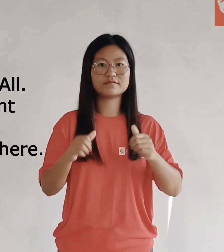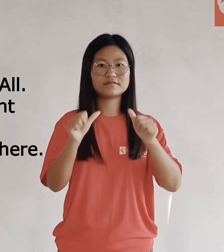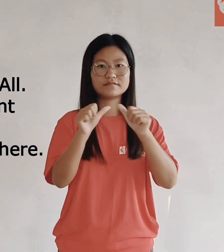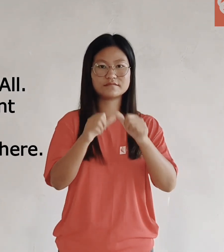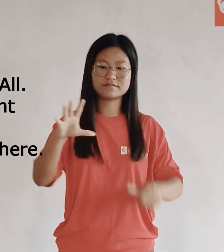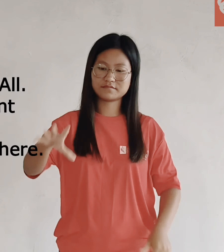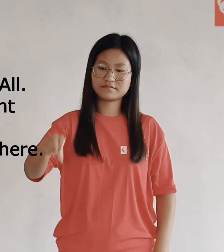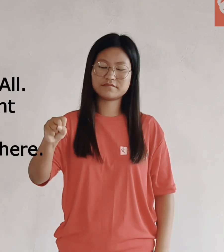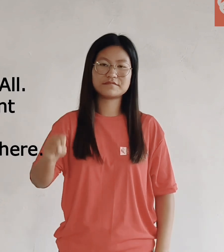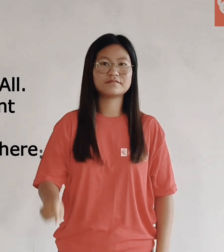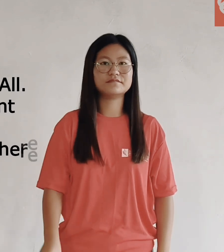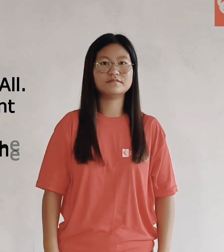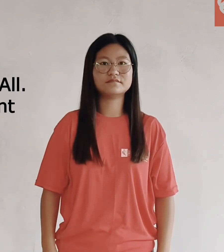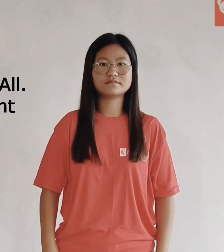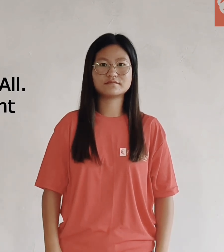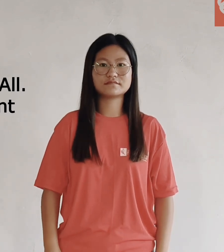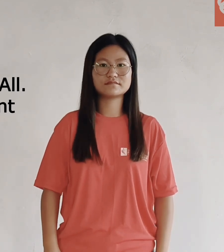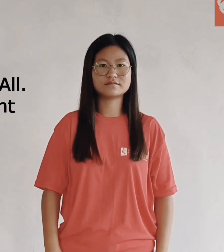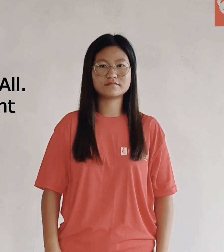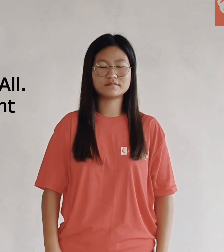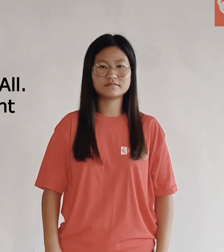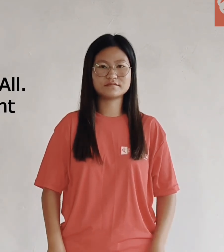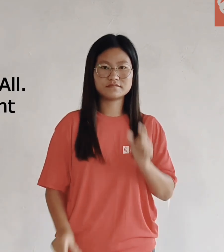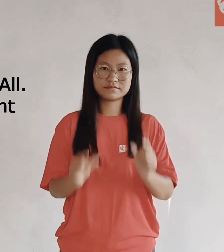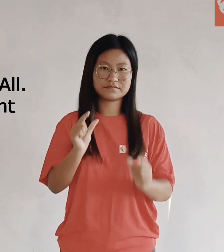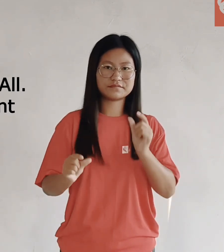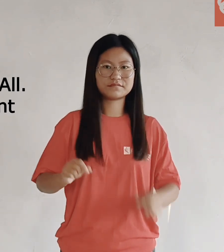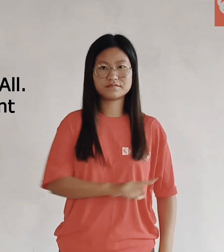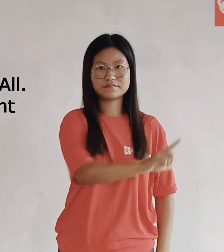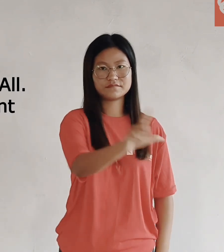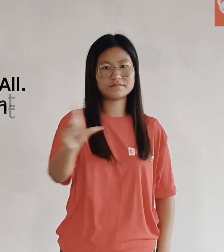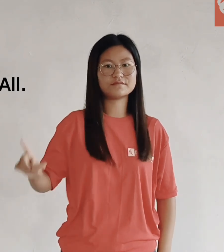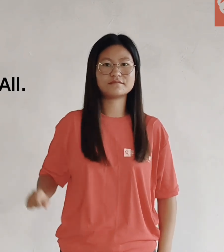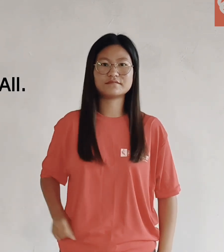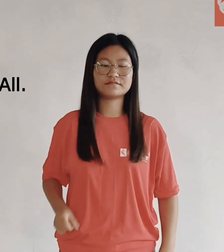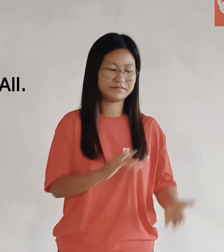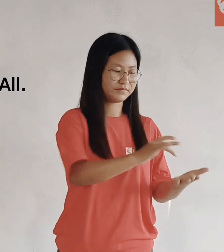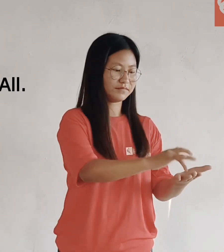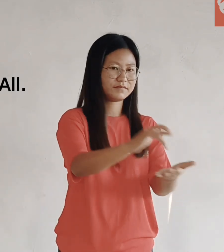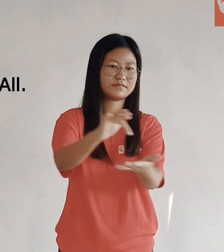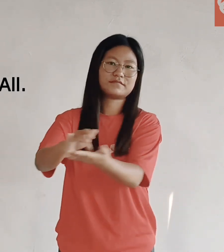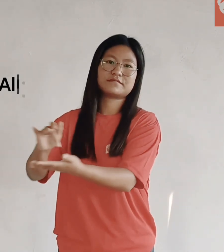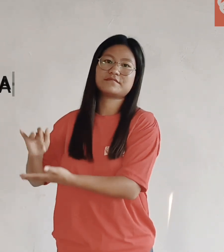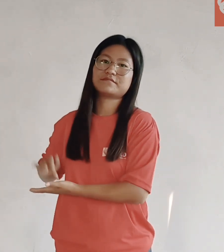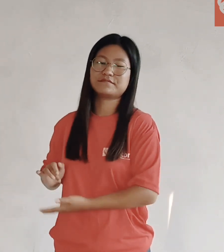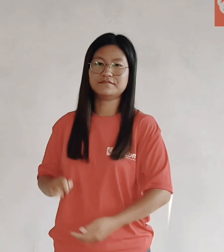greater access everyone everywhere